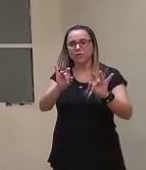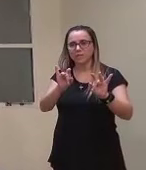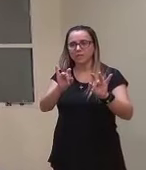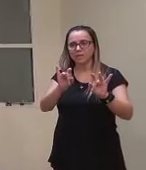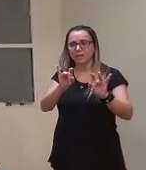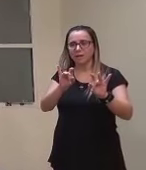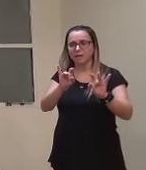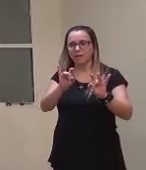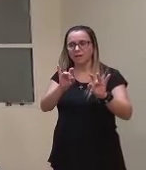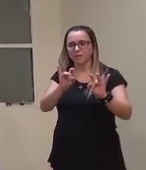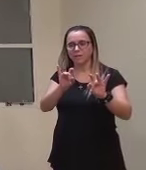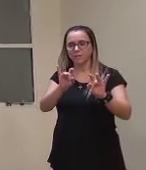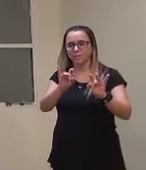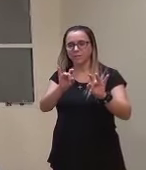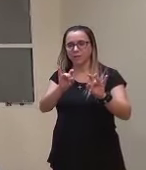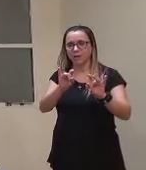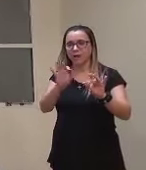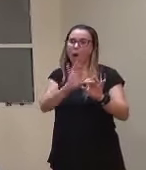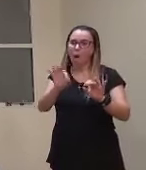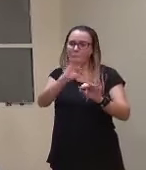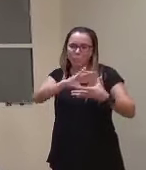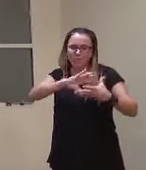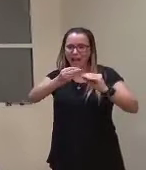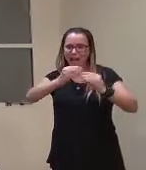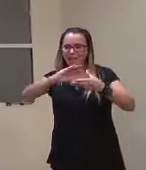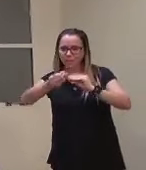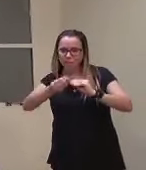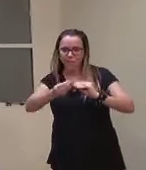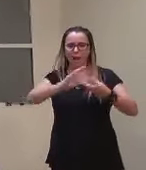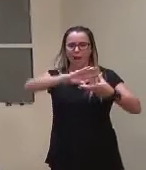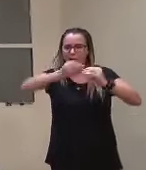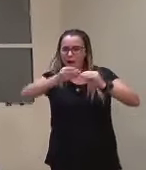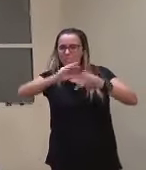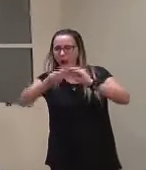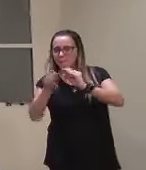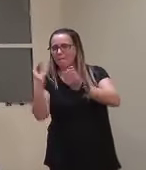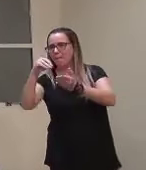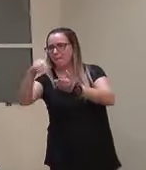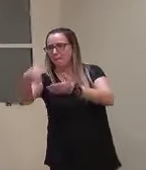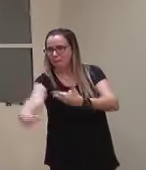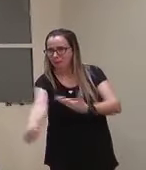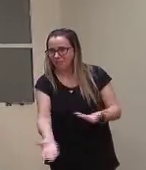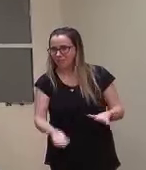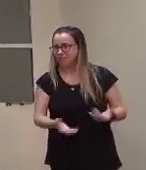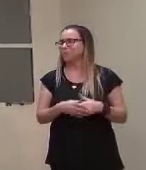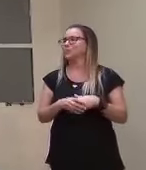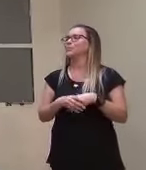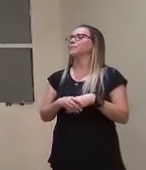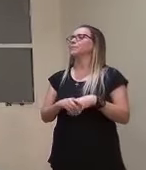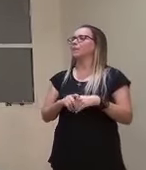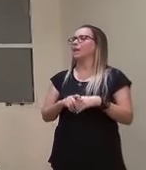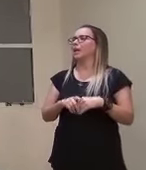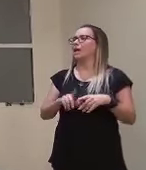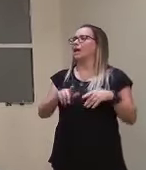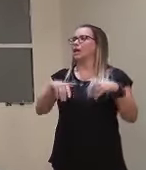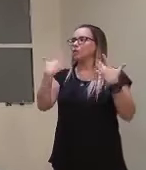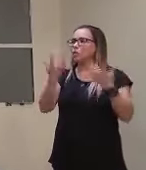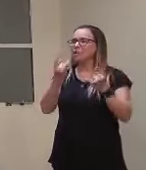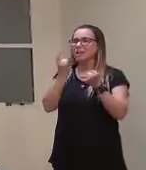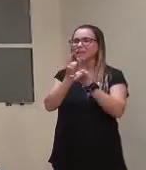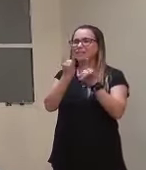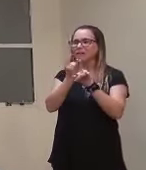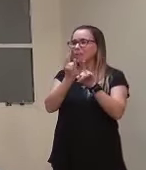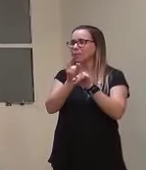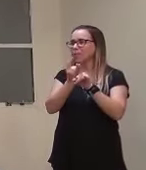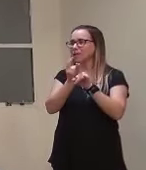y hacer adecuaciones de las adecuaciones de la adecuación del club siempre el dispositivo